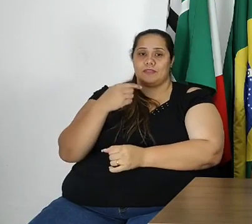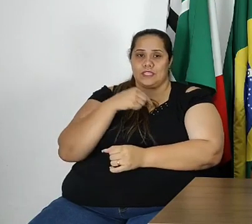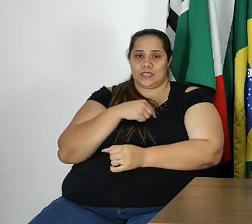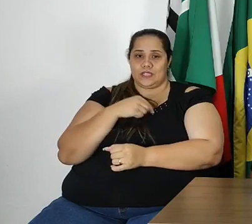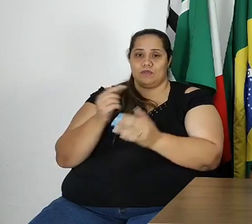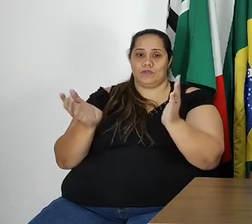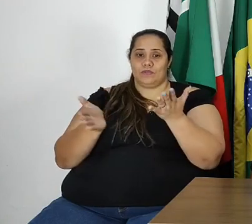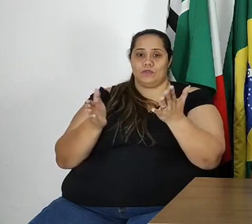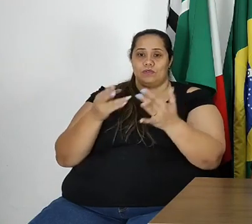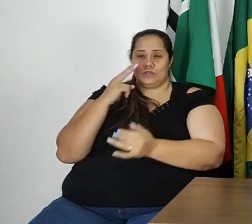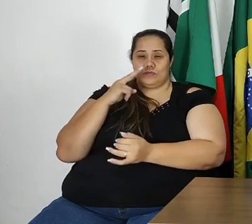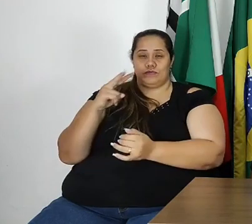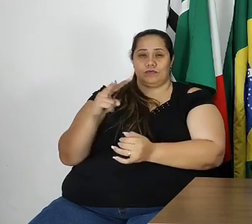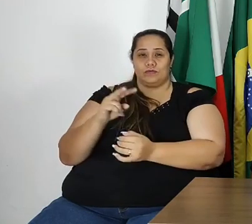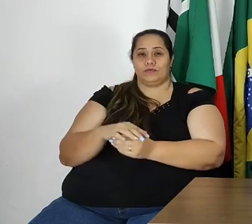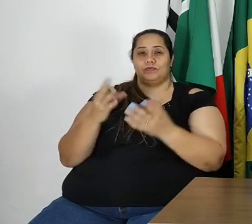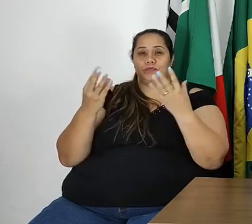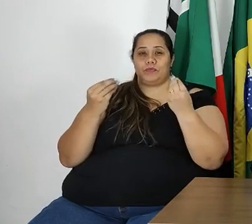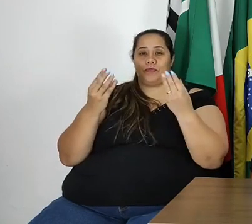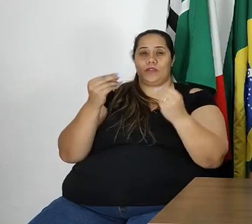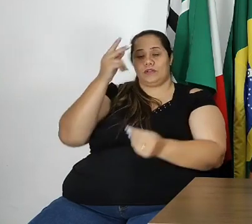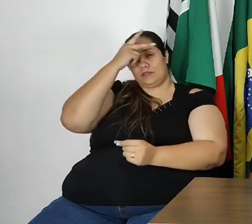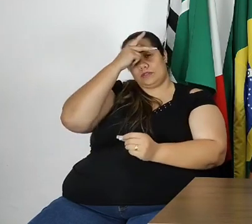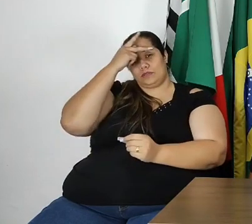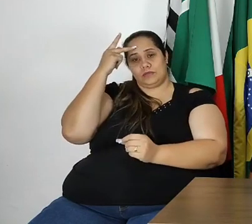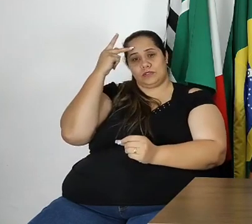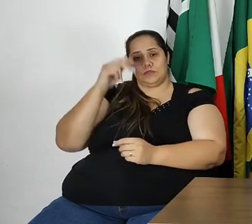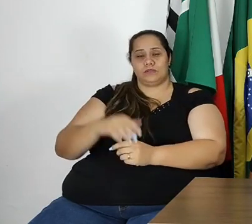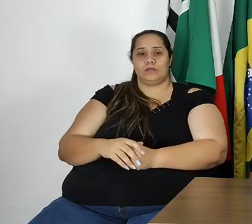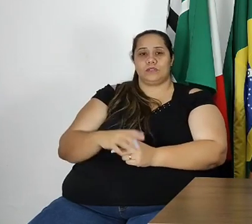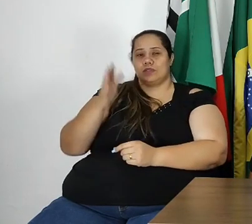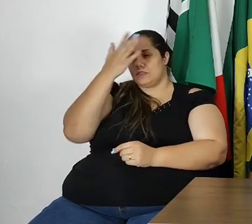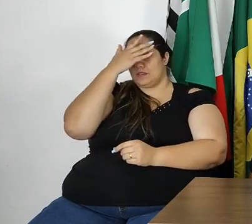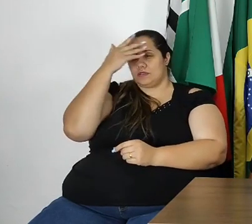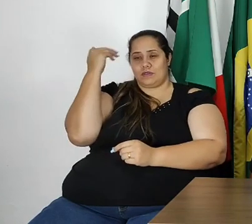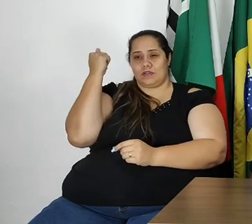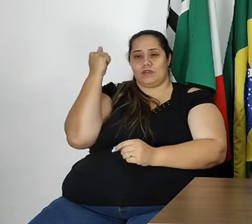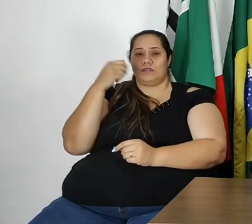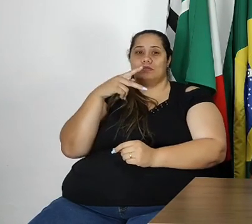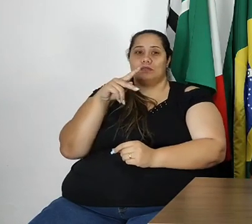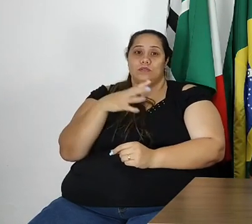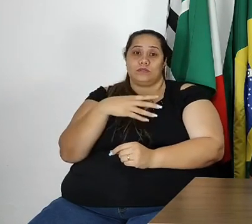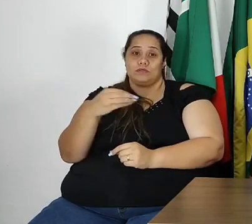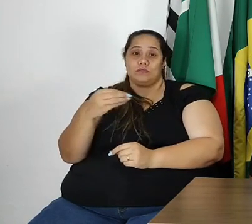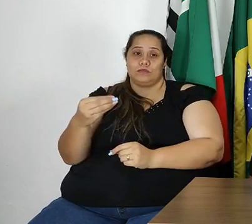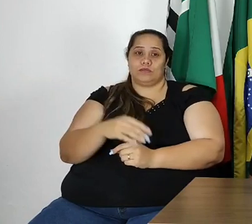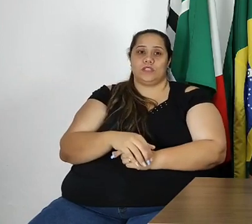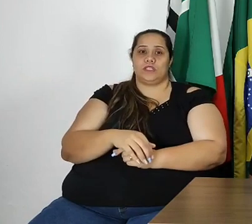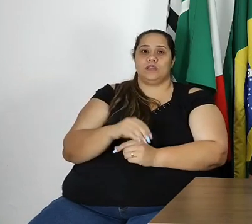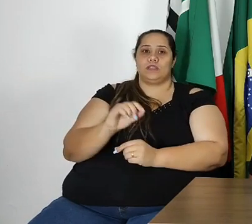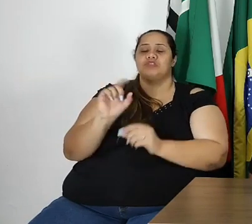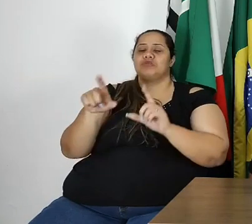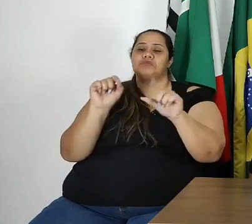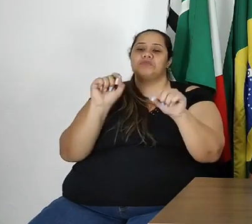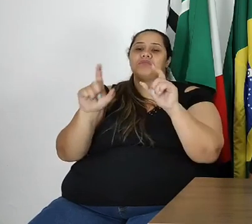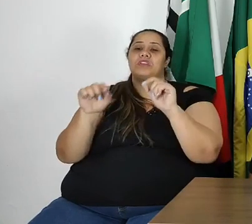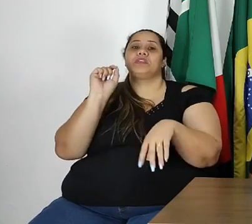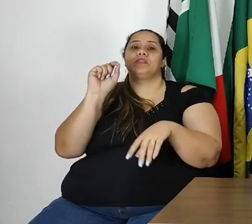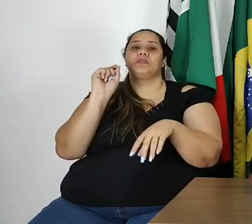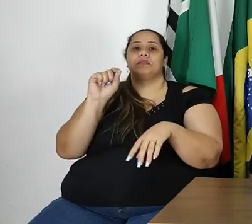Hoje eu vejo muitas pessoas deixando os seus filhos fazerem suas escolhas, muito